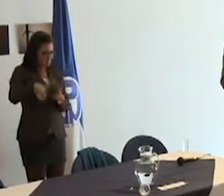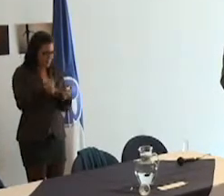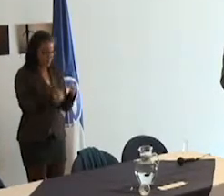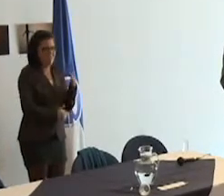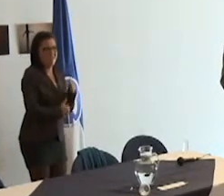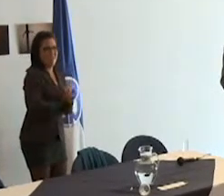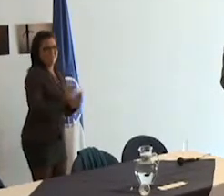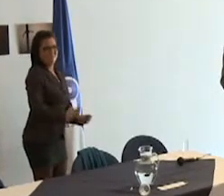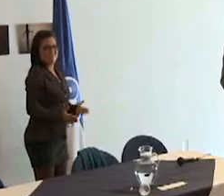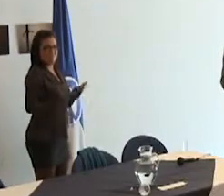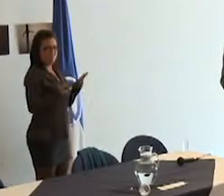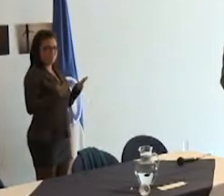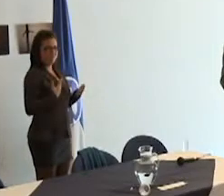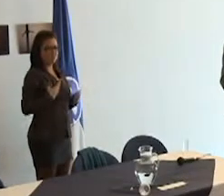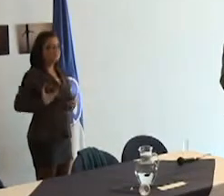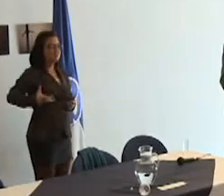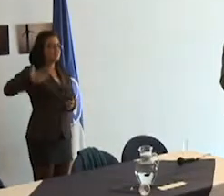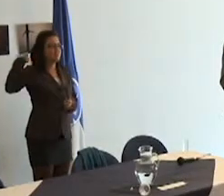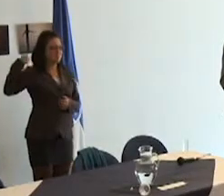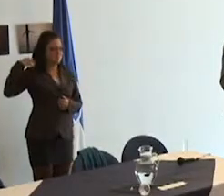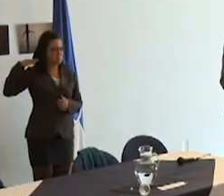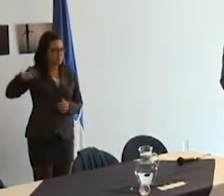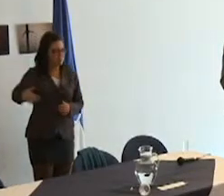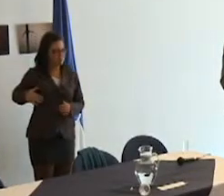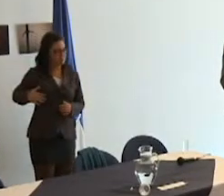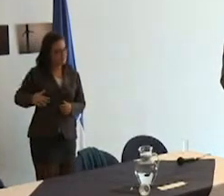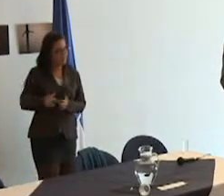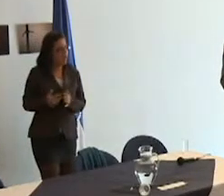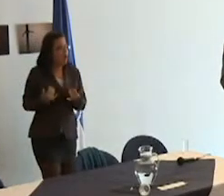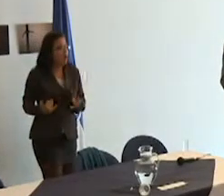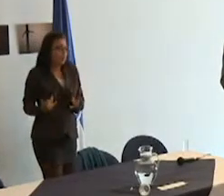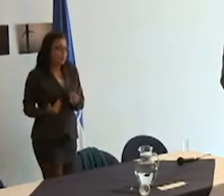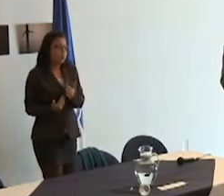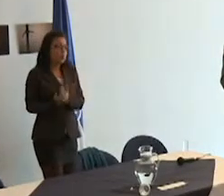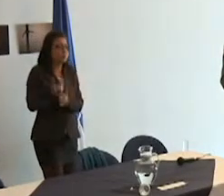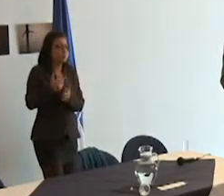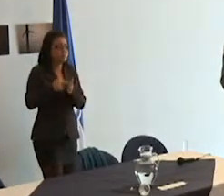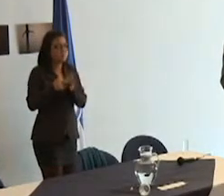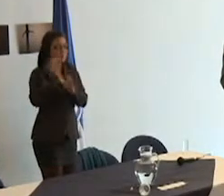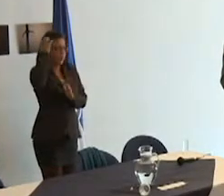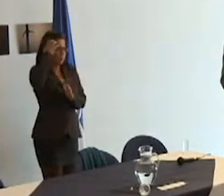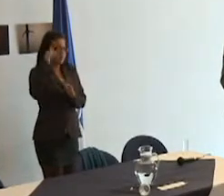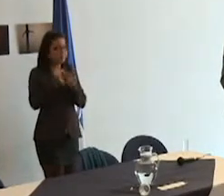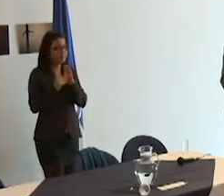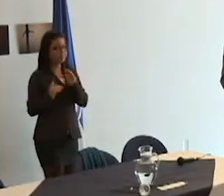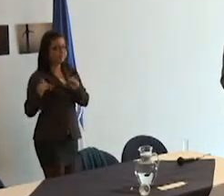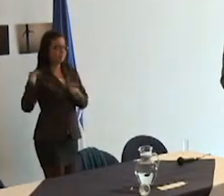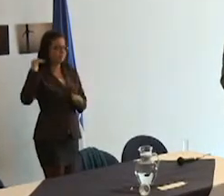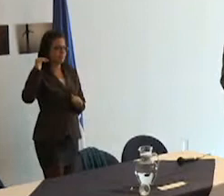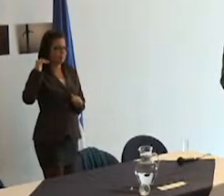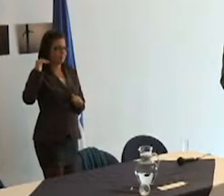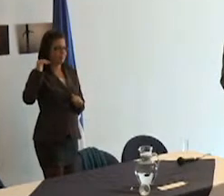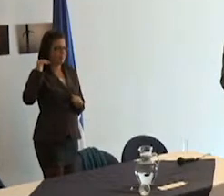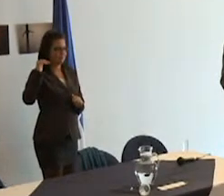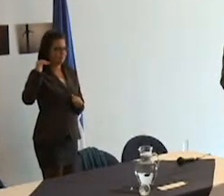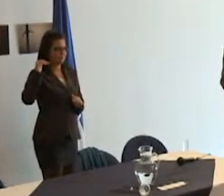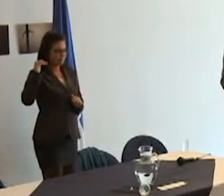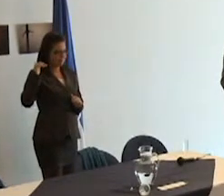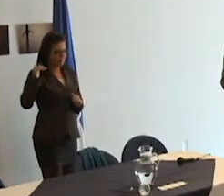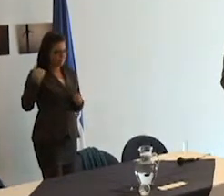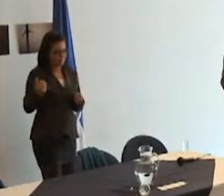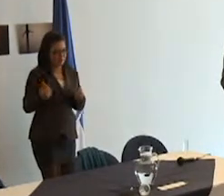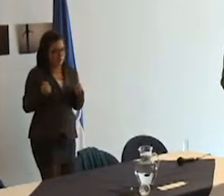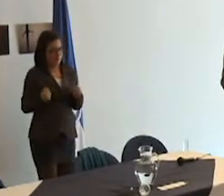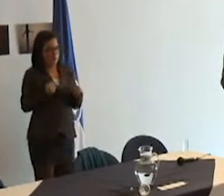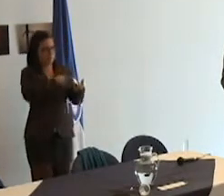era inferior, lo nuevo, es decir, lo europeo, era superior. Se estableció y se solidificó la